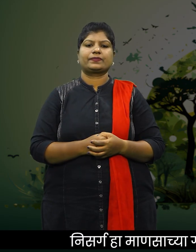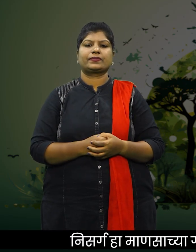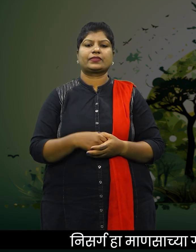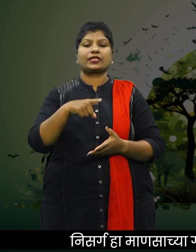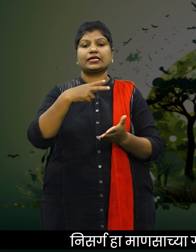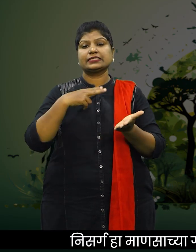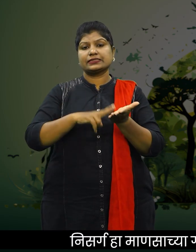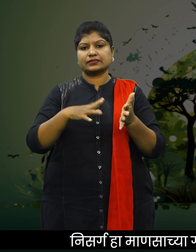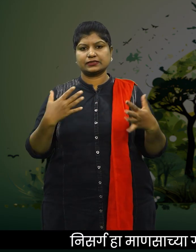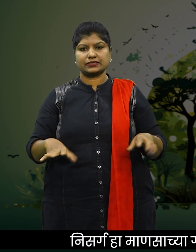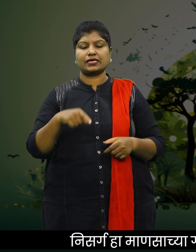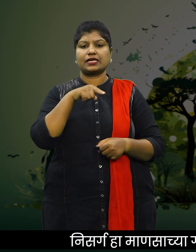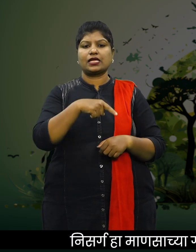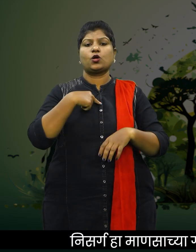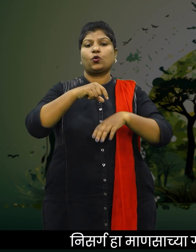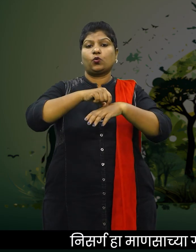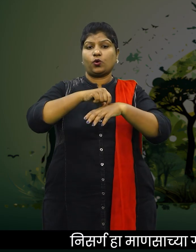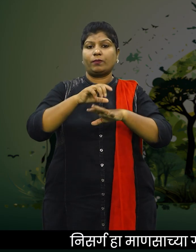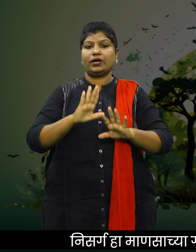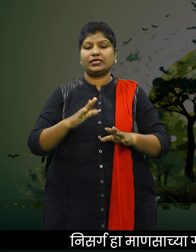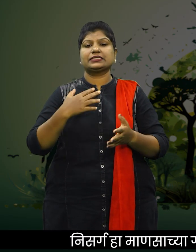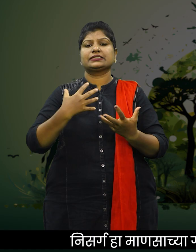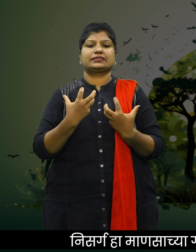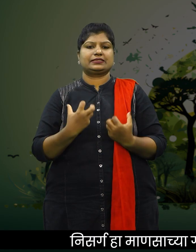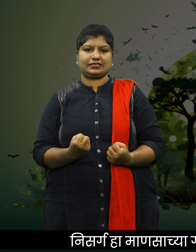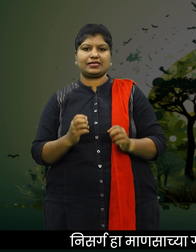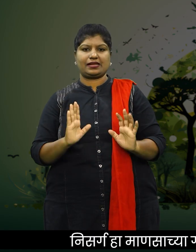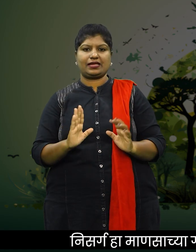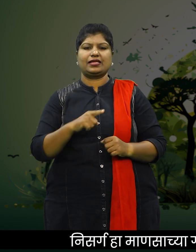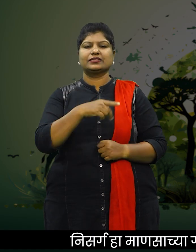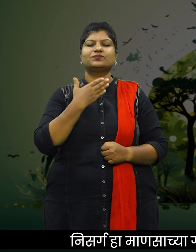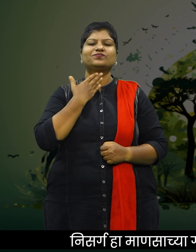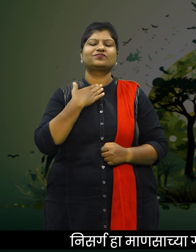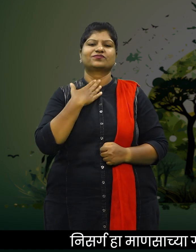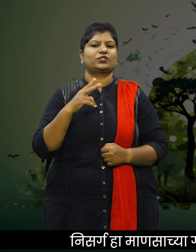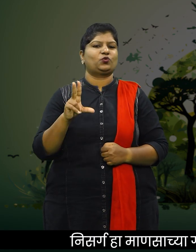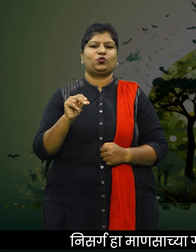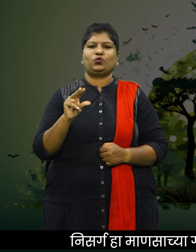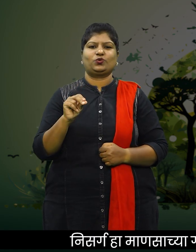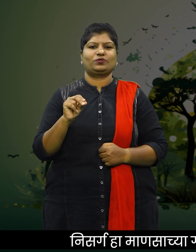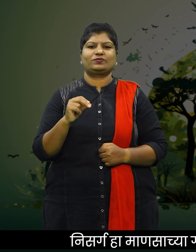निसर्ग हा माणसाच्या गरजेसाठी आहे, कोणाच्याही लाभासाठी नाही.